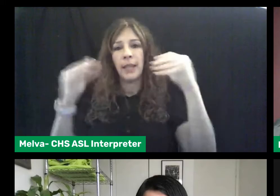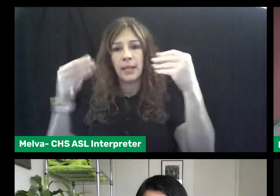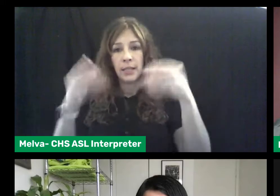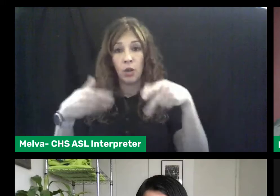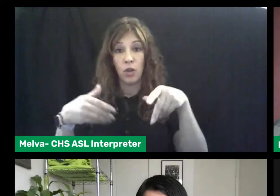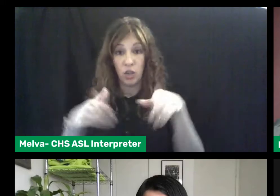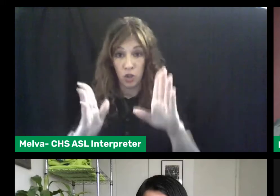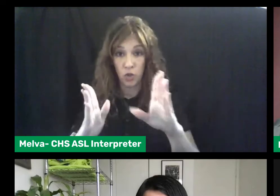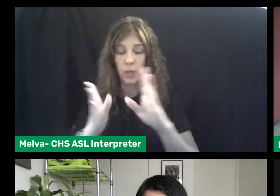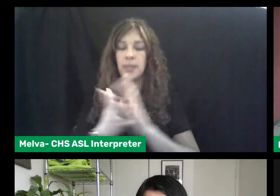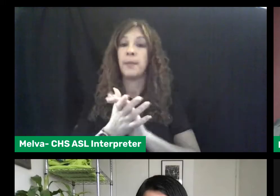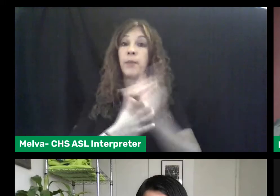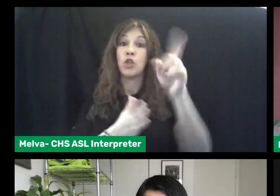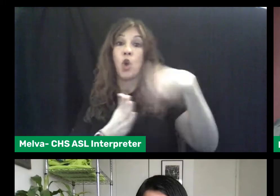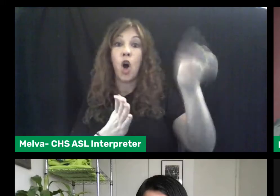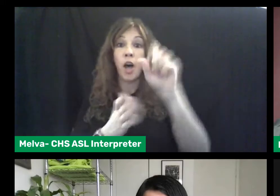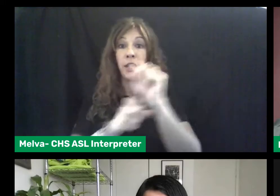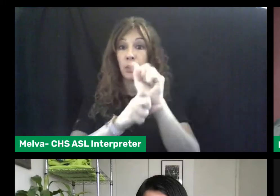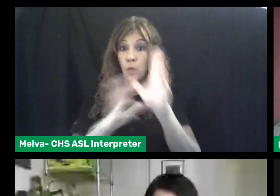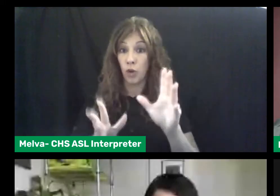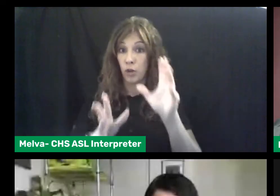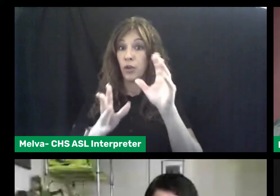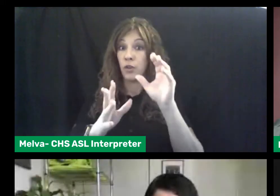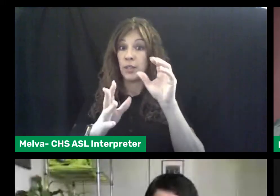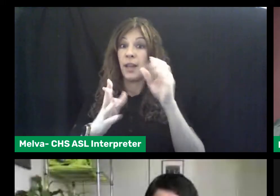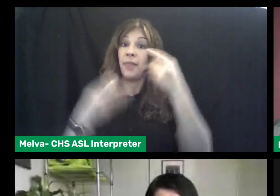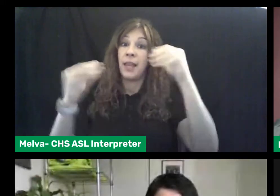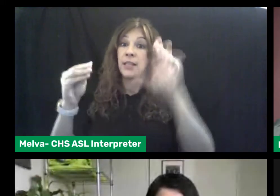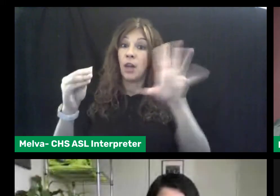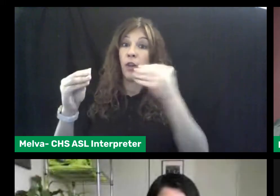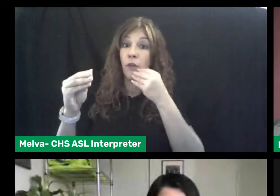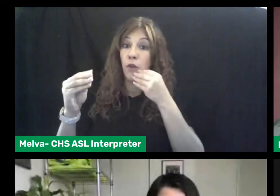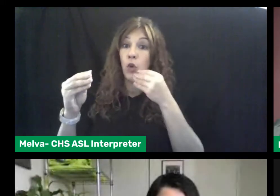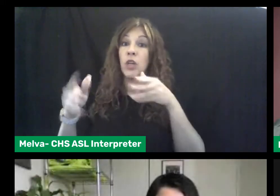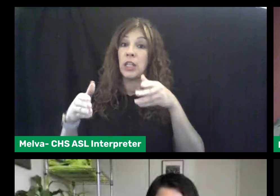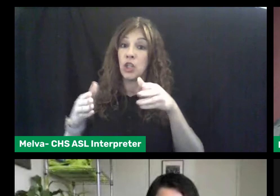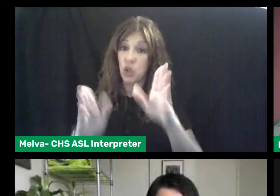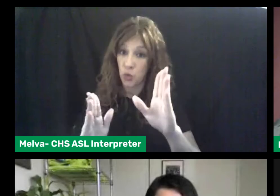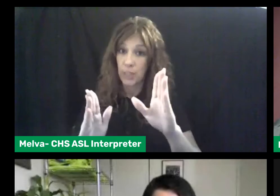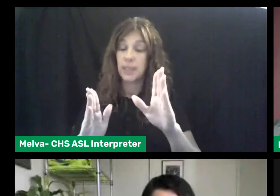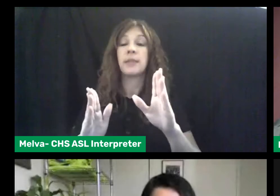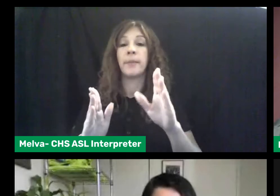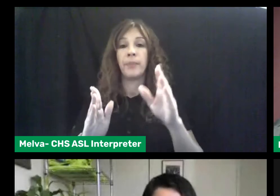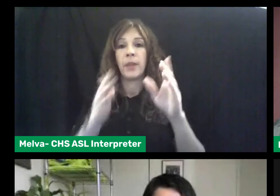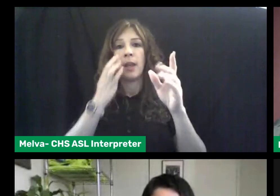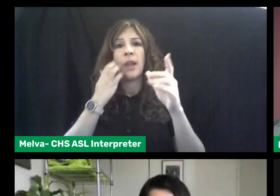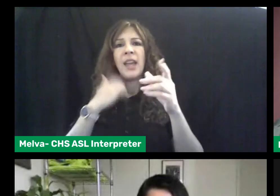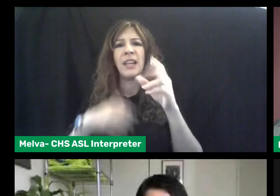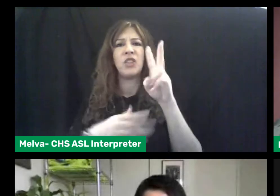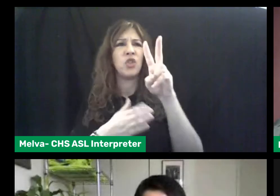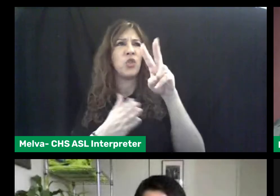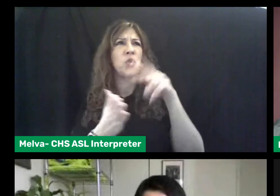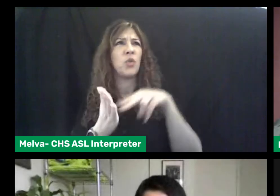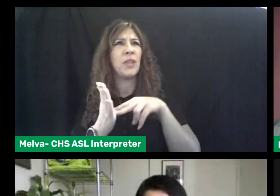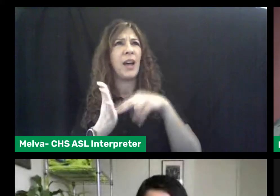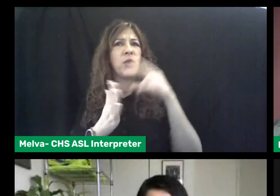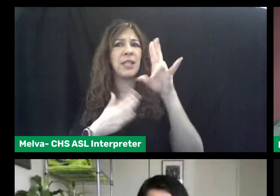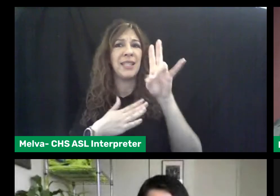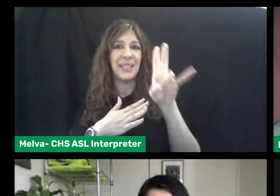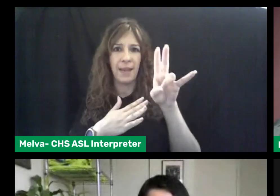Ambulantes, que en 2015 promovió y pasó una ordenanza nueva en la ciudad de Chicago.